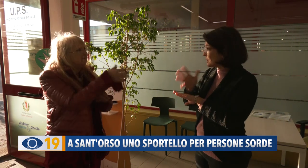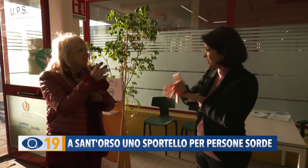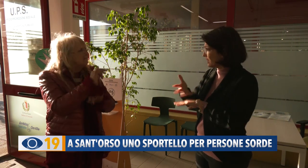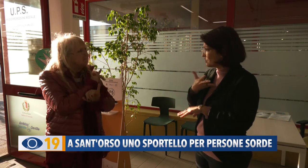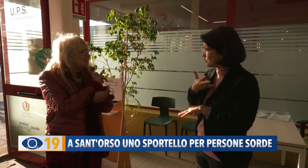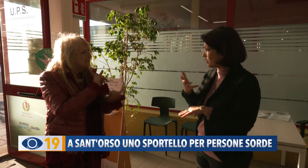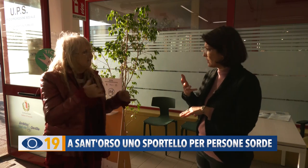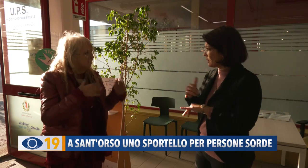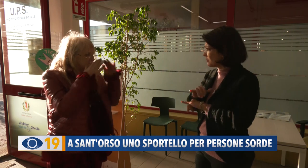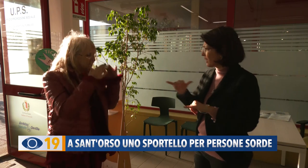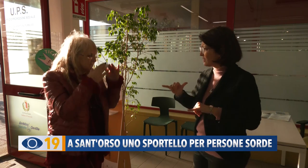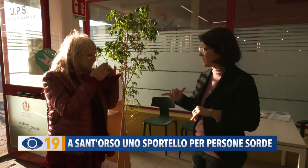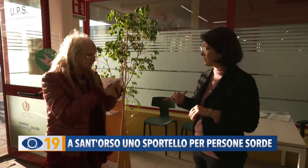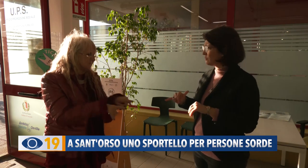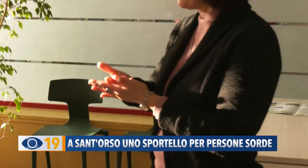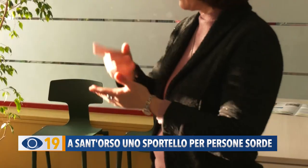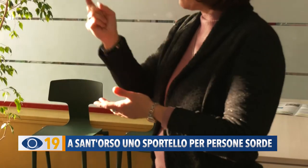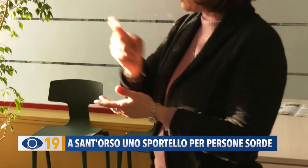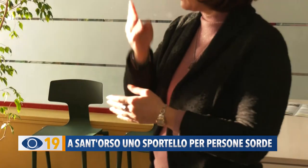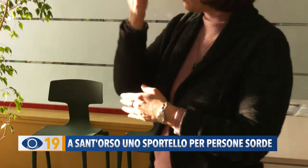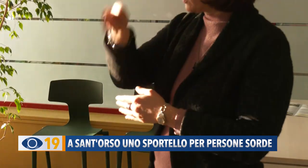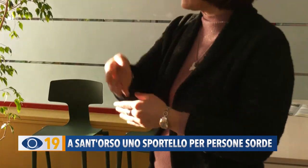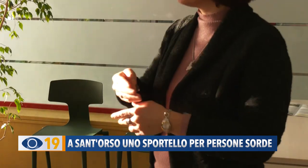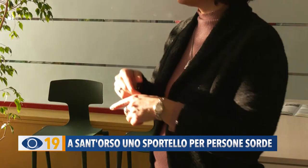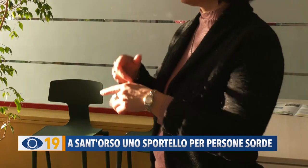con questo ulteriore sportello